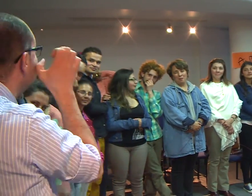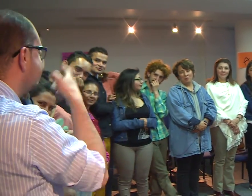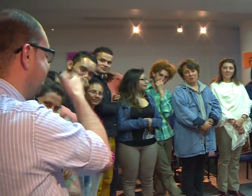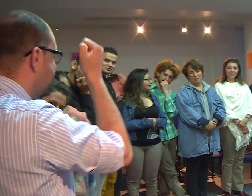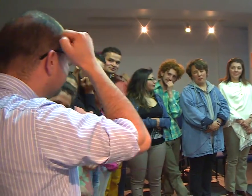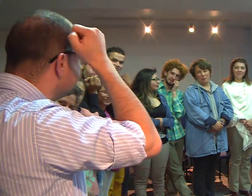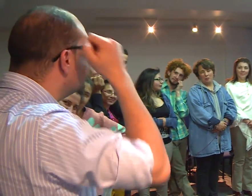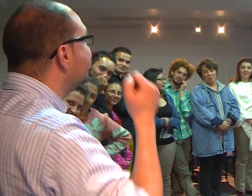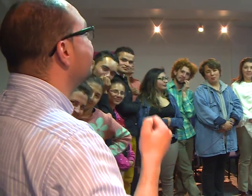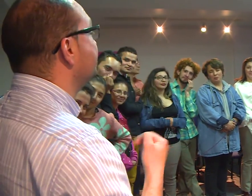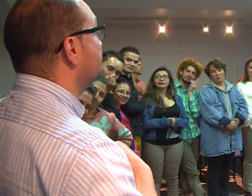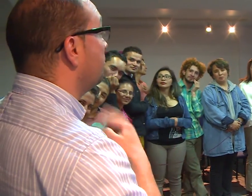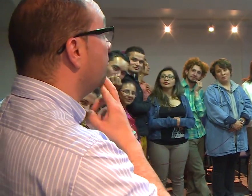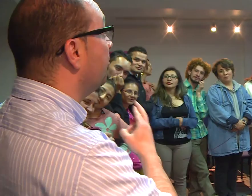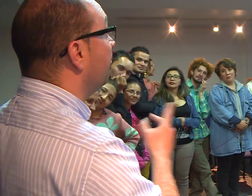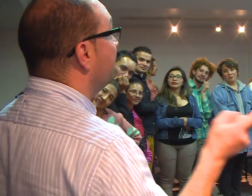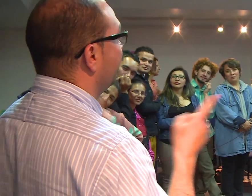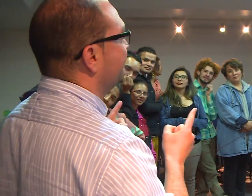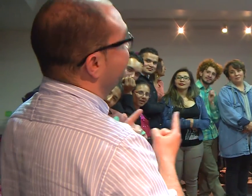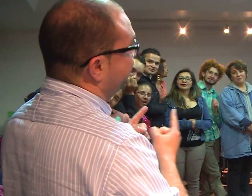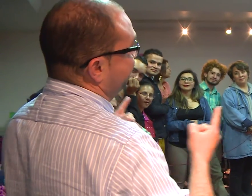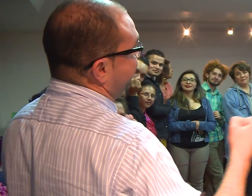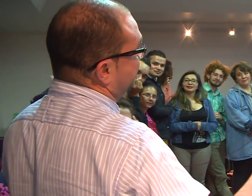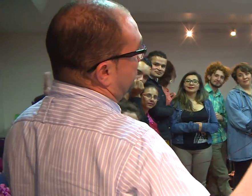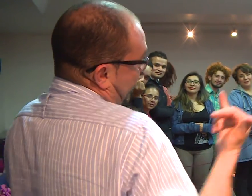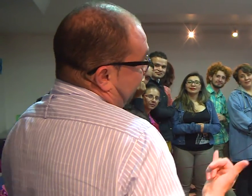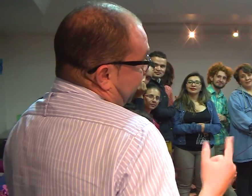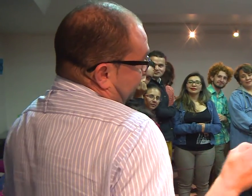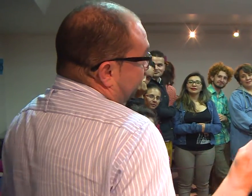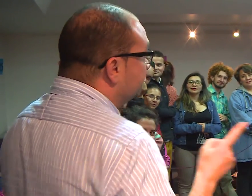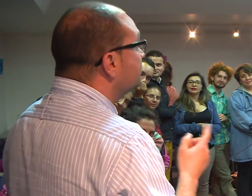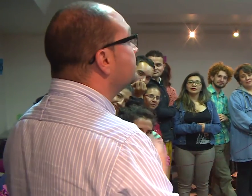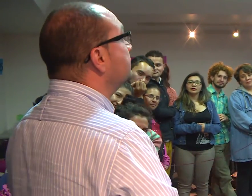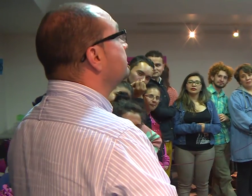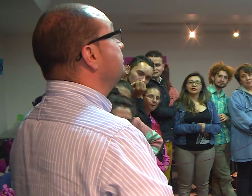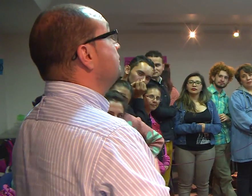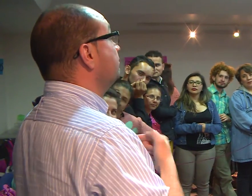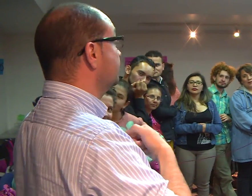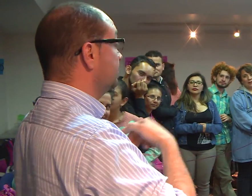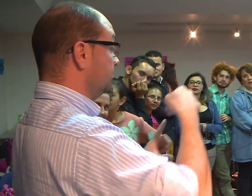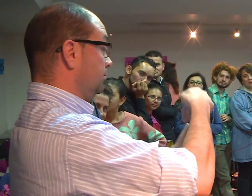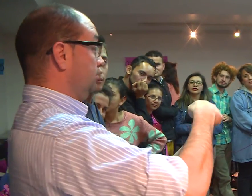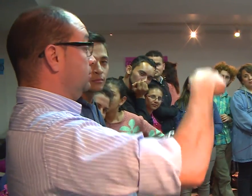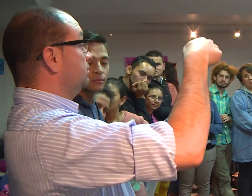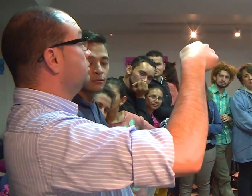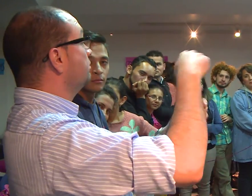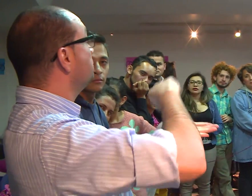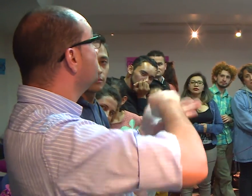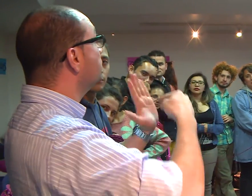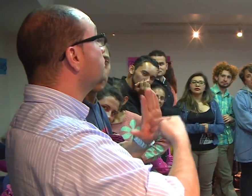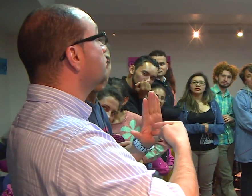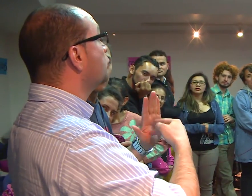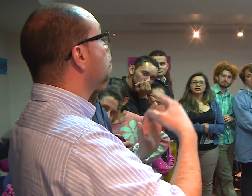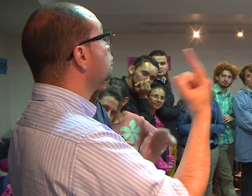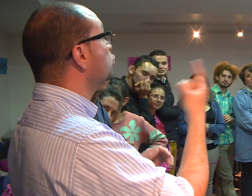Muy buena pregunta, profesora Esperanza, y no podría responderla en una forma muy sintética, tal vez me tendría que